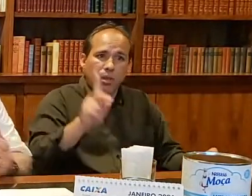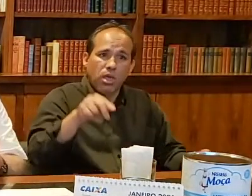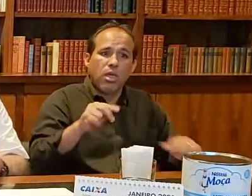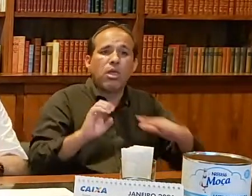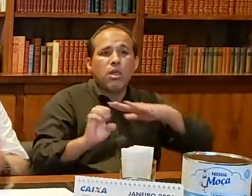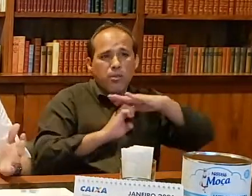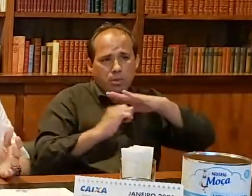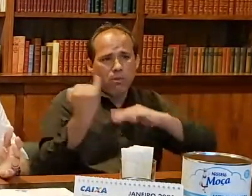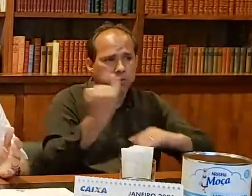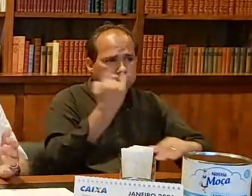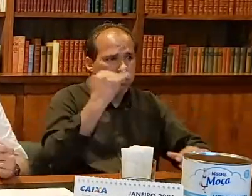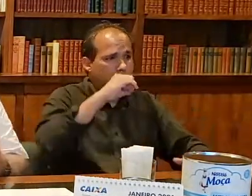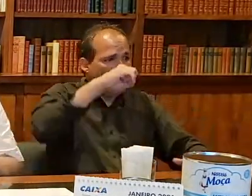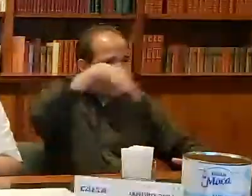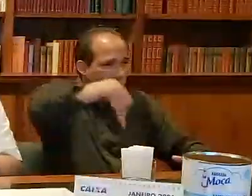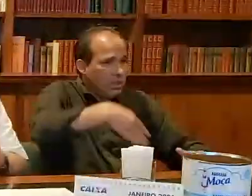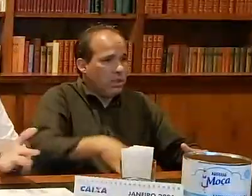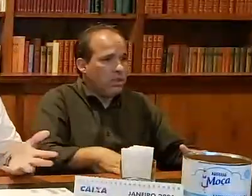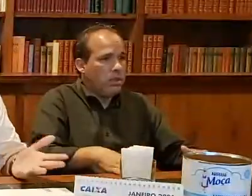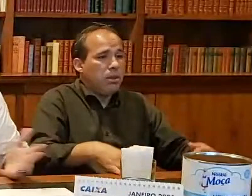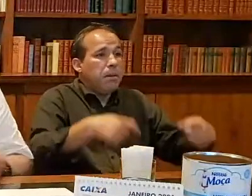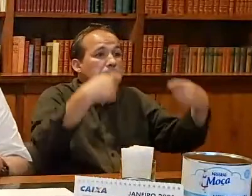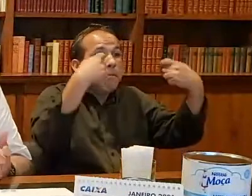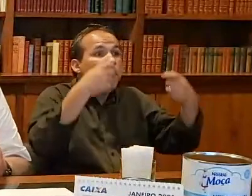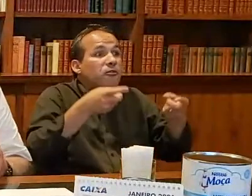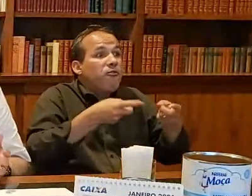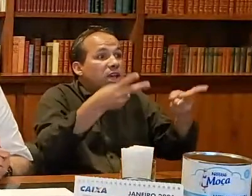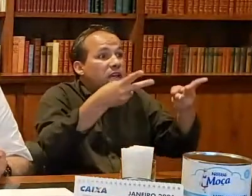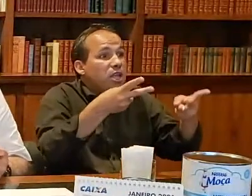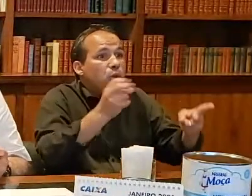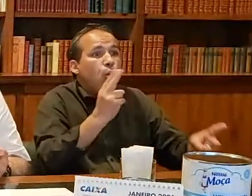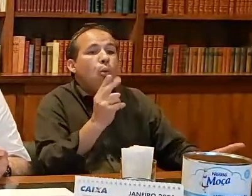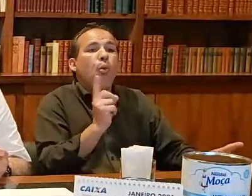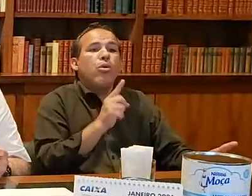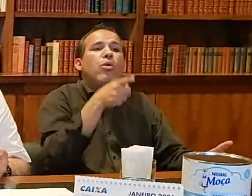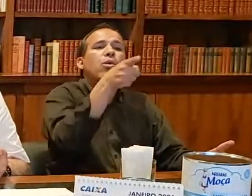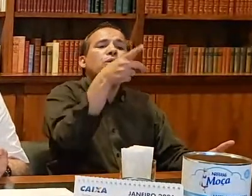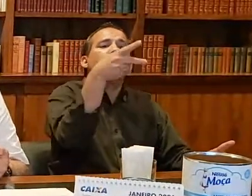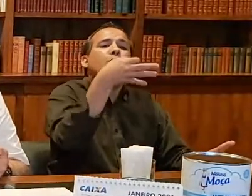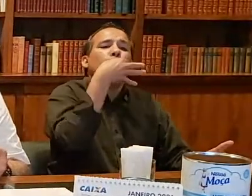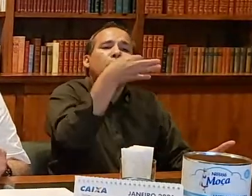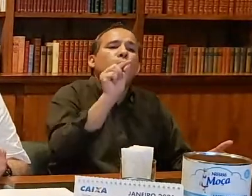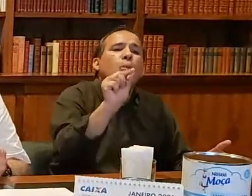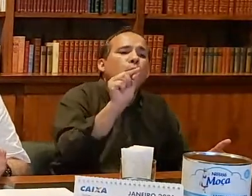aí importante, sim. Tem que ser privatizada ou não? Qual a sua opinião?